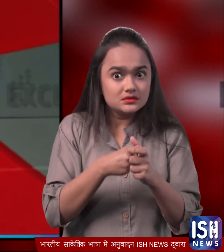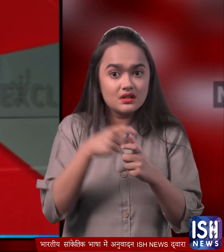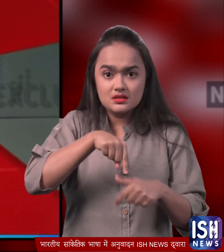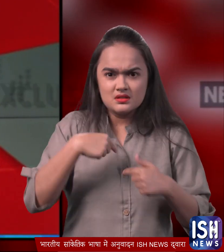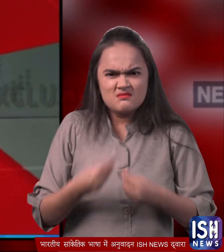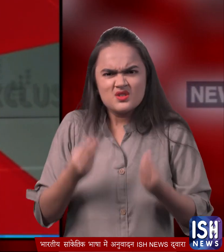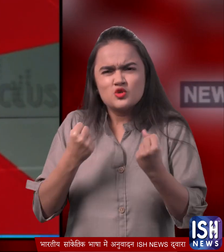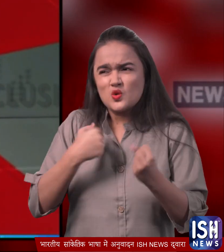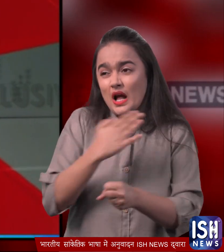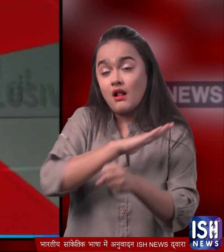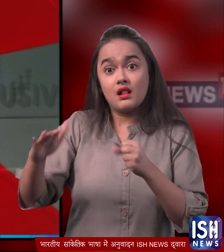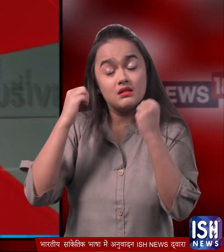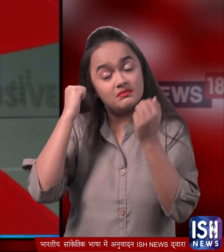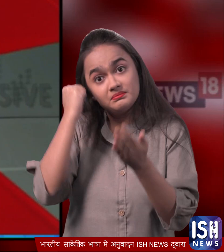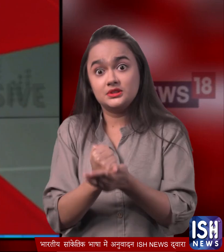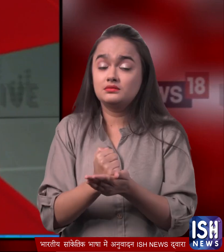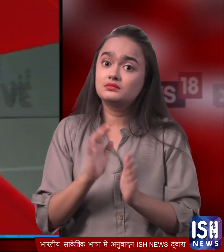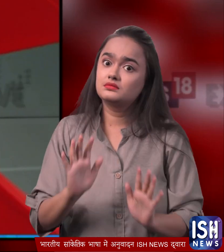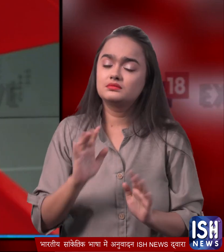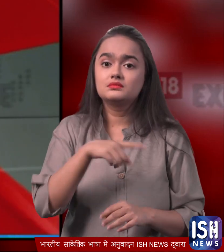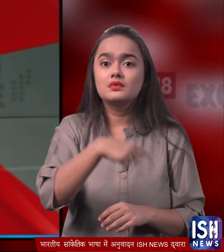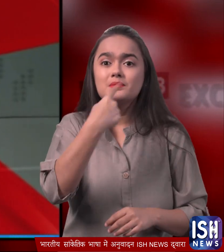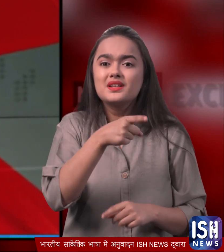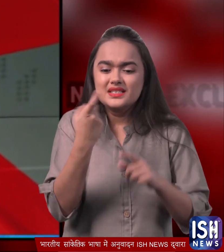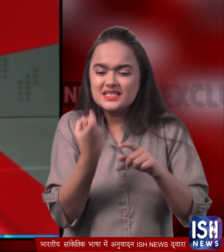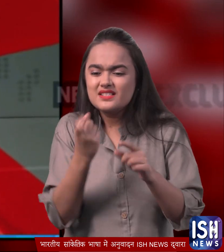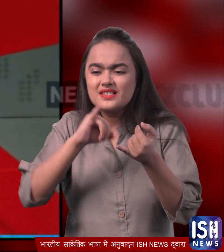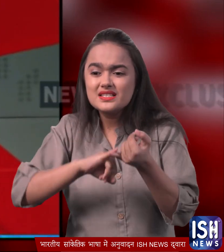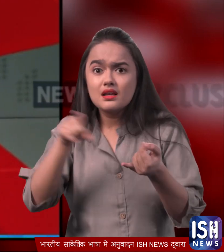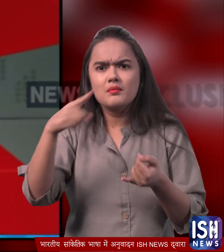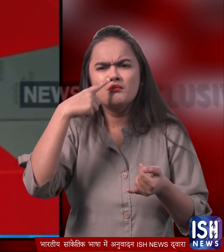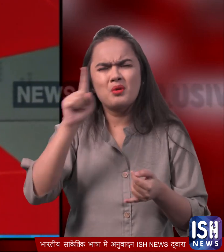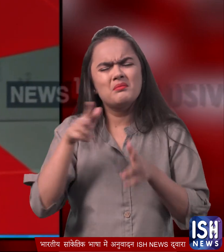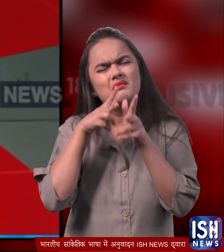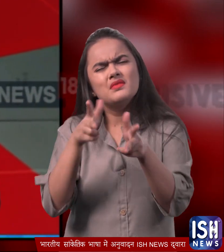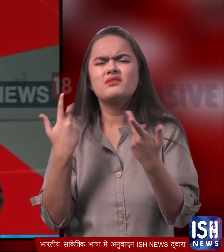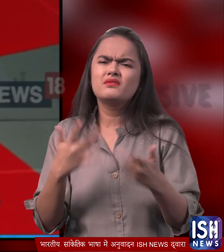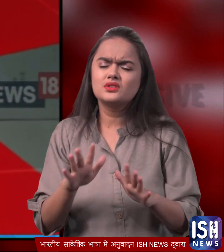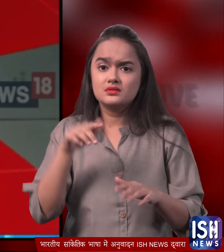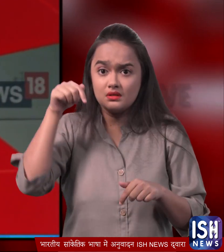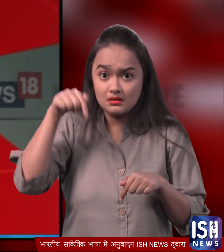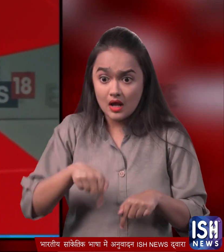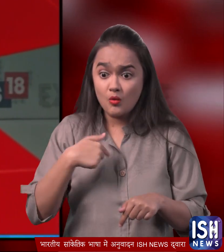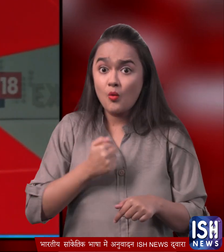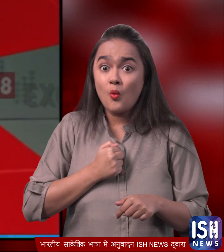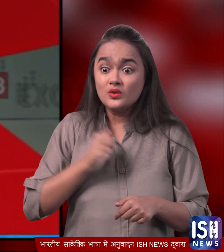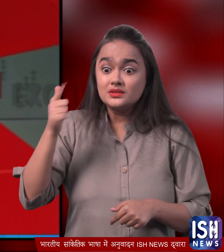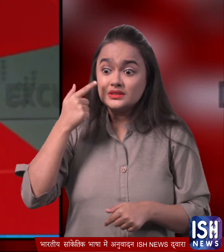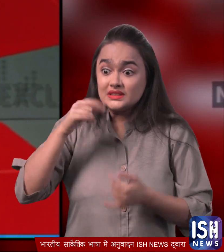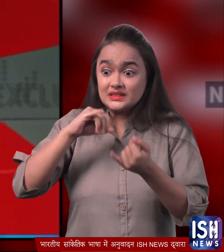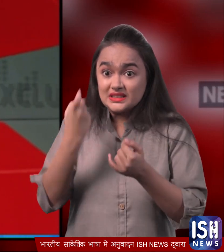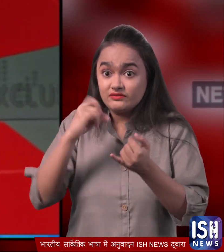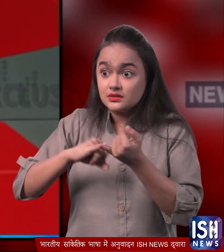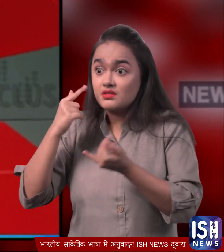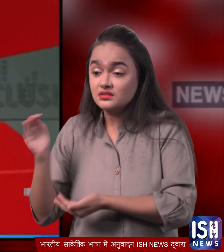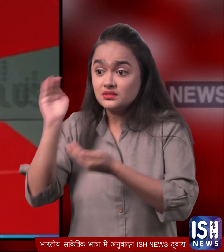जज्बा पहले से ज्यादा मजबूत हो गया। और शहीद नायब सूबेदार जसविंदर सिंह की मां ने तो ऐलान भी कर दिया कि वो अब अपने पोते